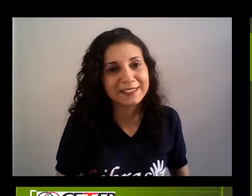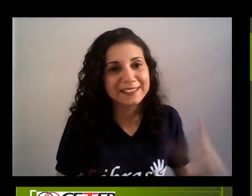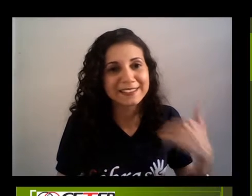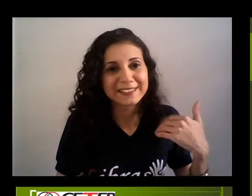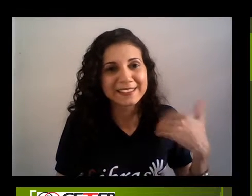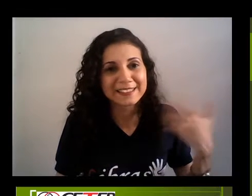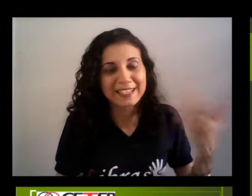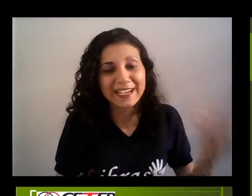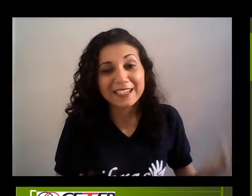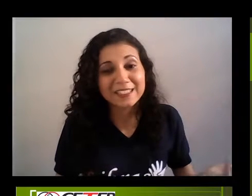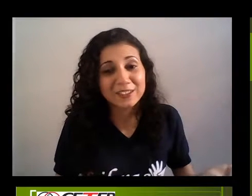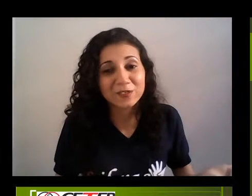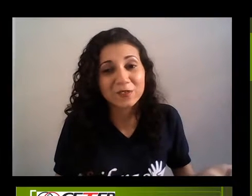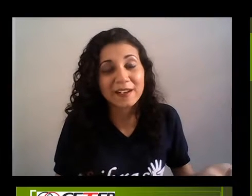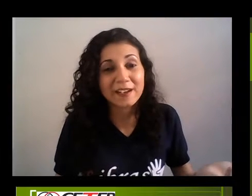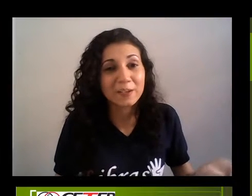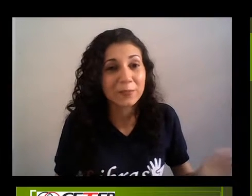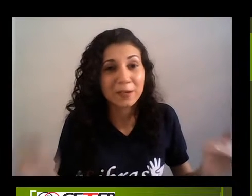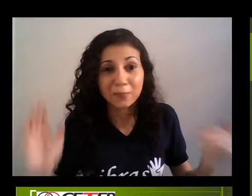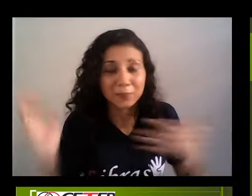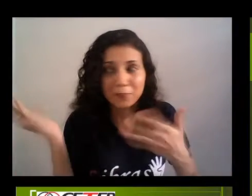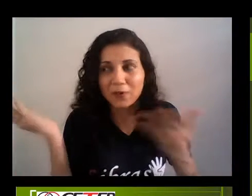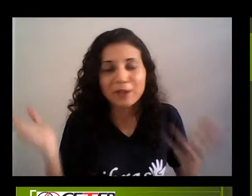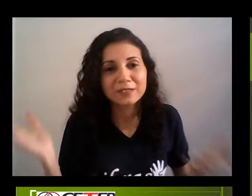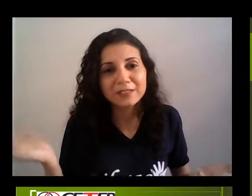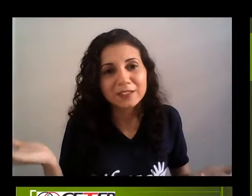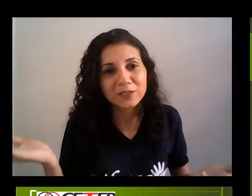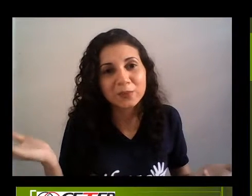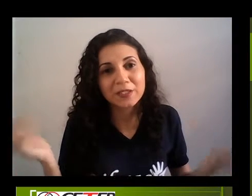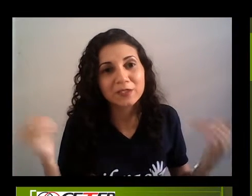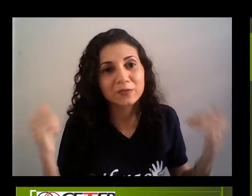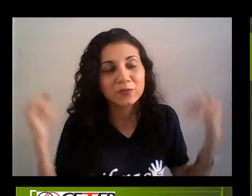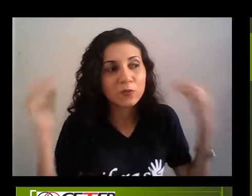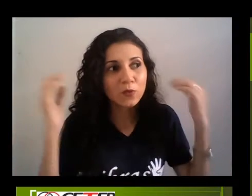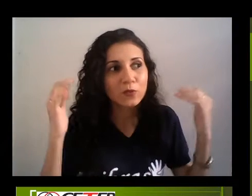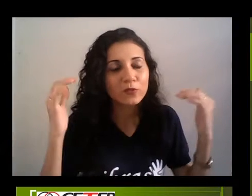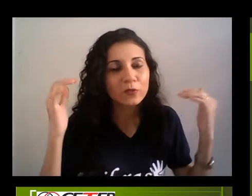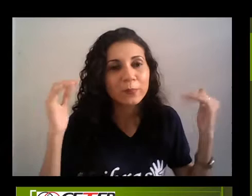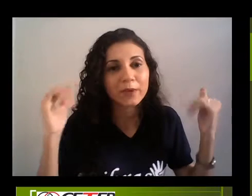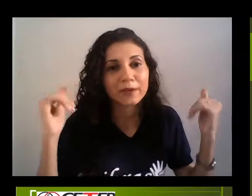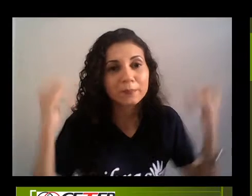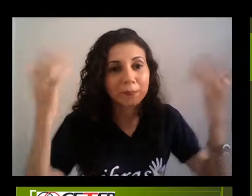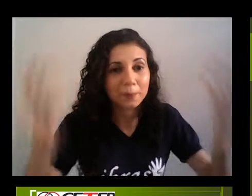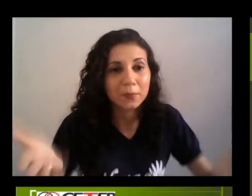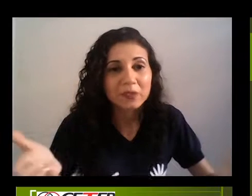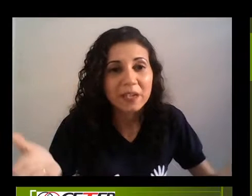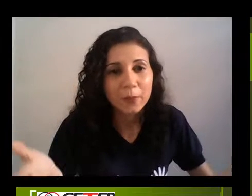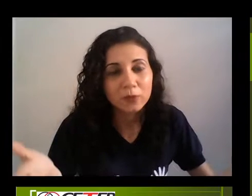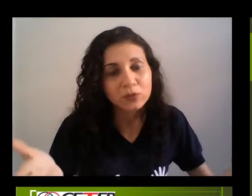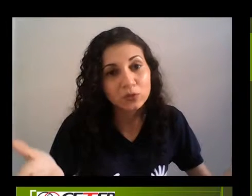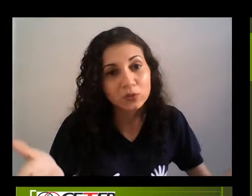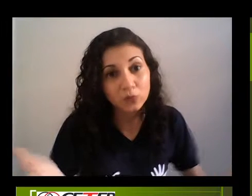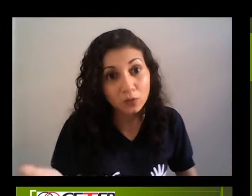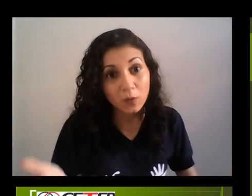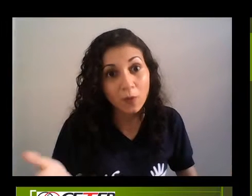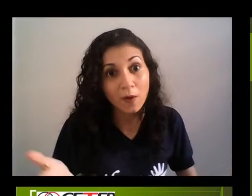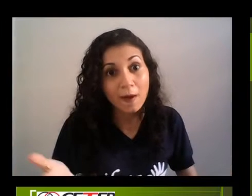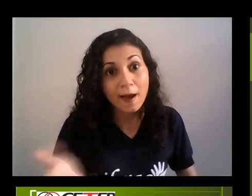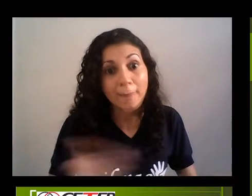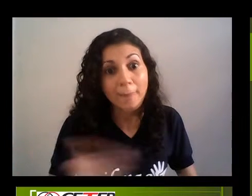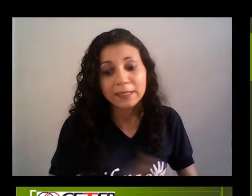ele, a questão de falar é por causa disso, porque ele não ouve para poder reproduzir um